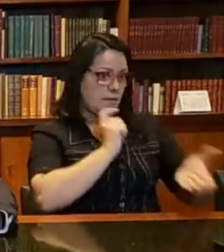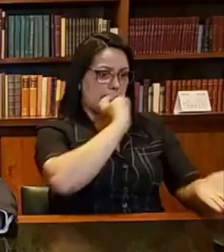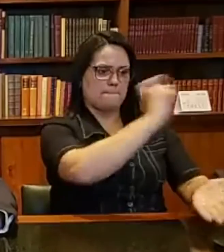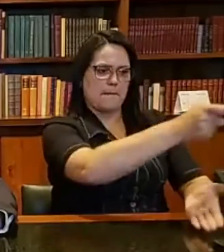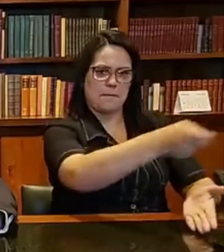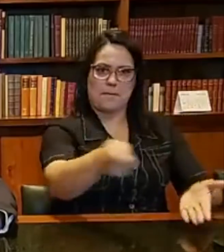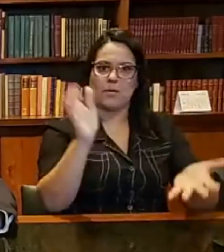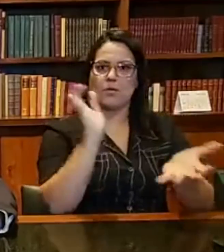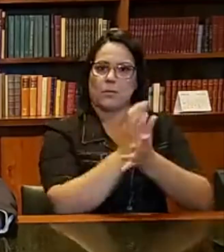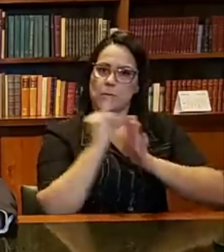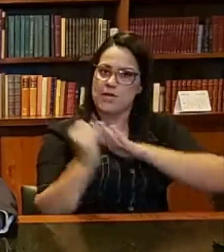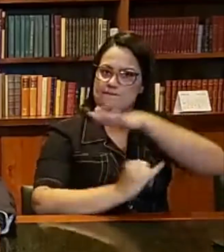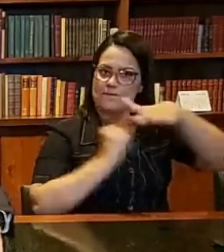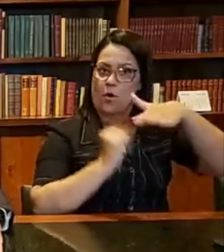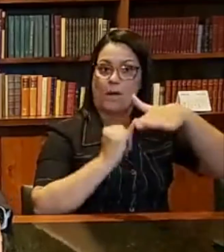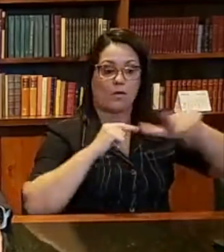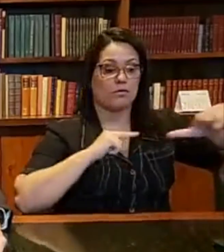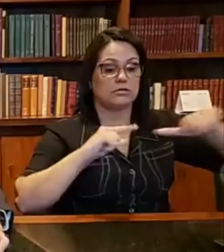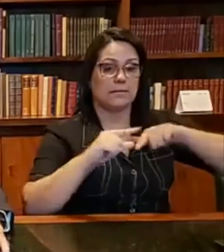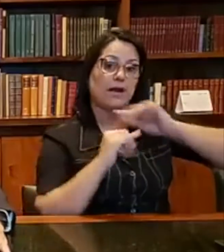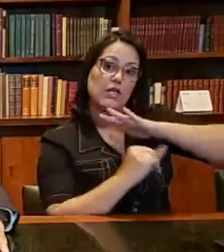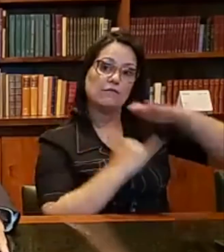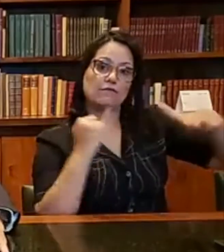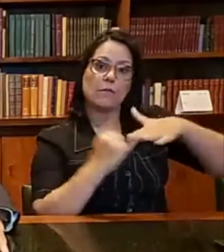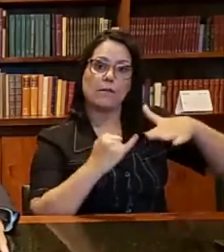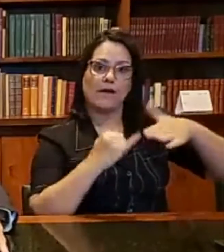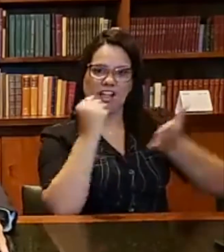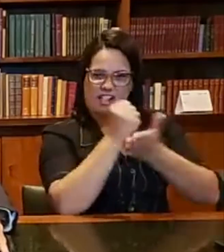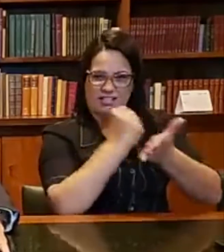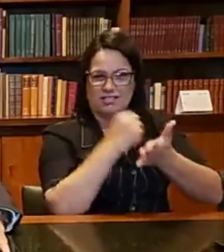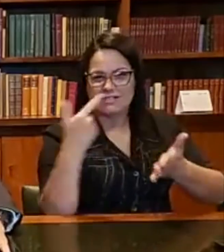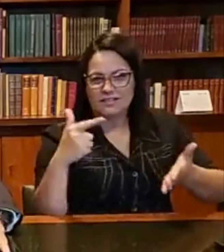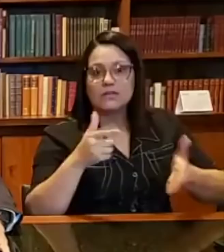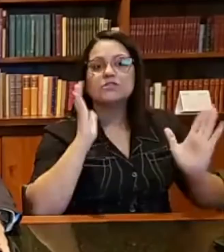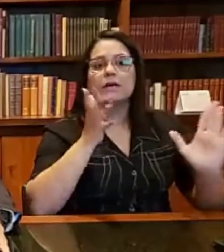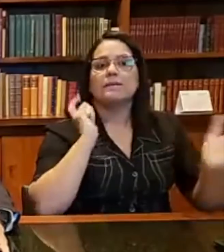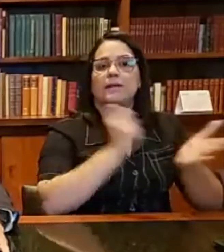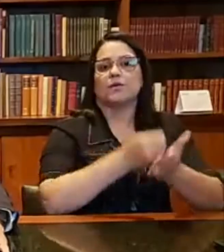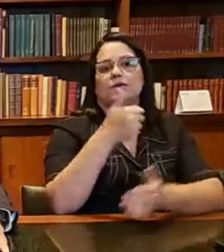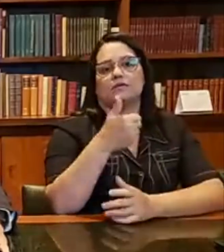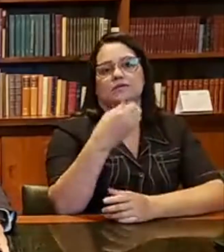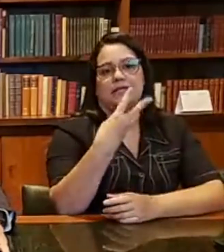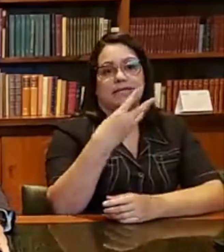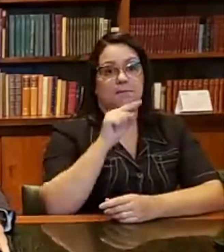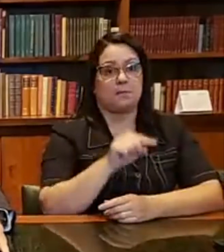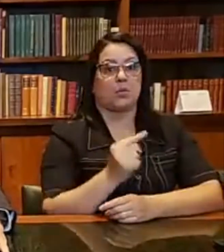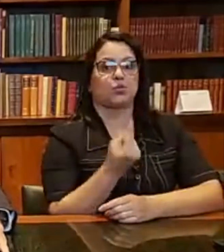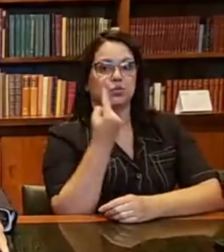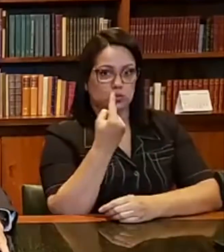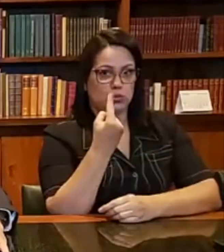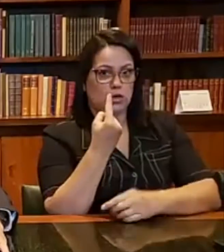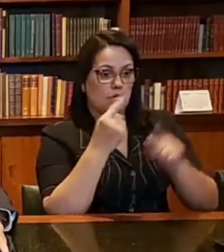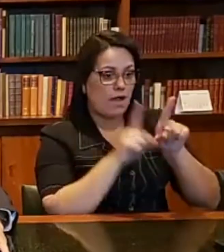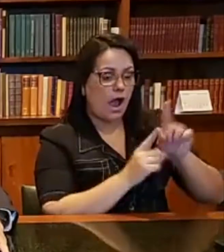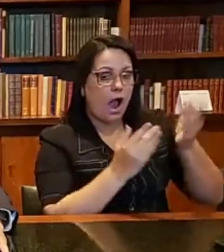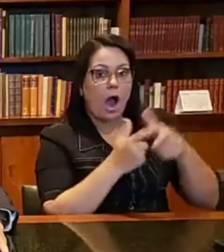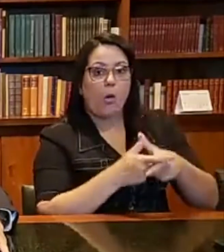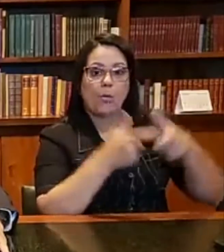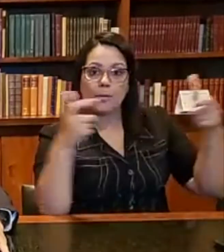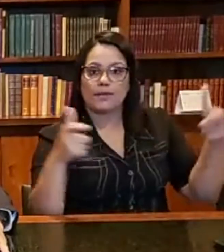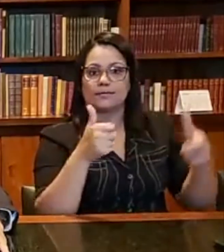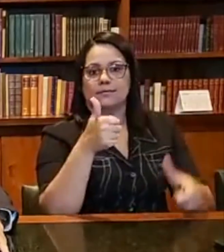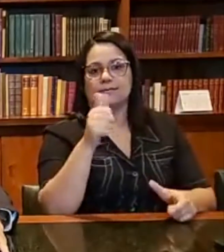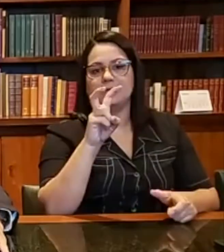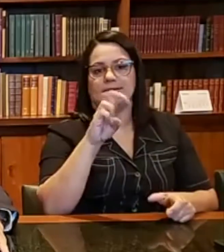os informais. Então nós tínhamos pago 13,1 e aumentaremos para 15 milhões